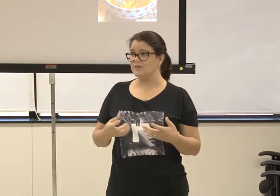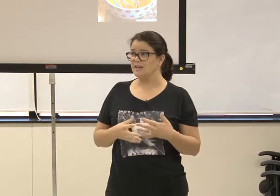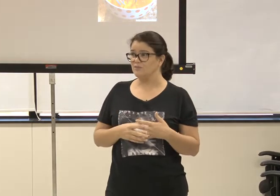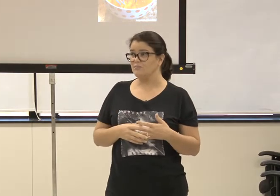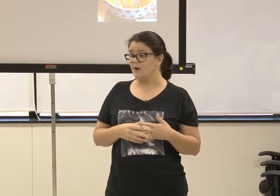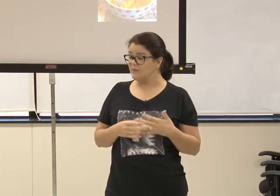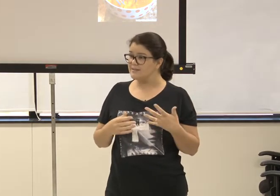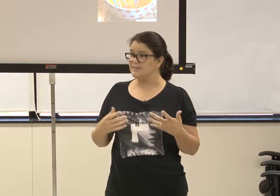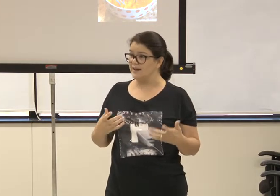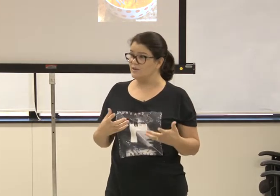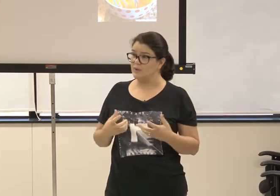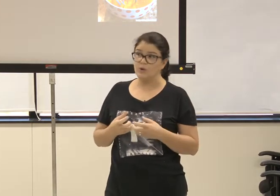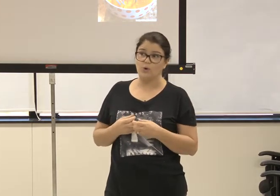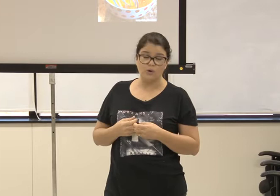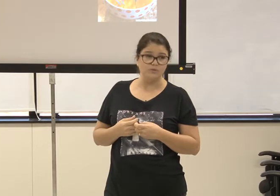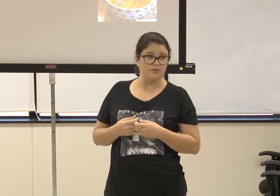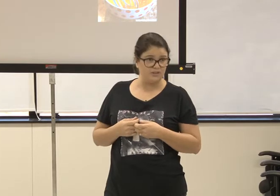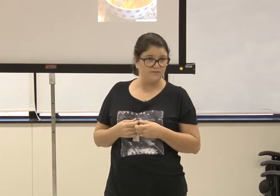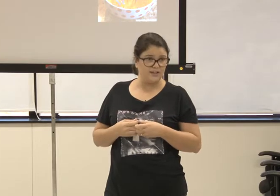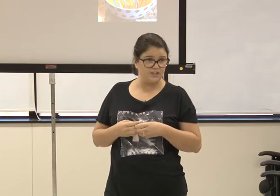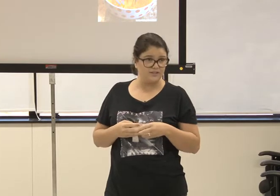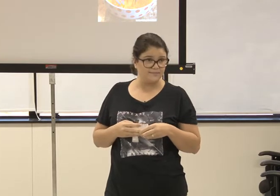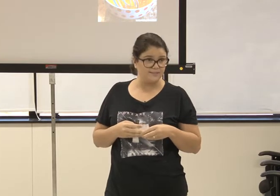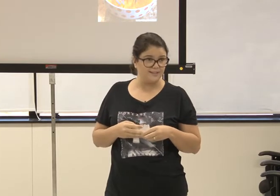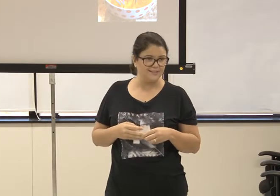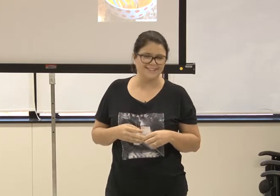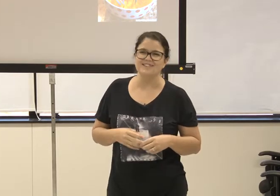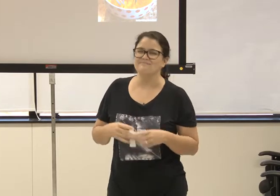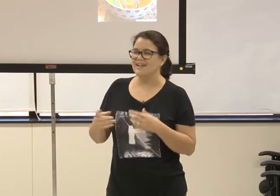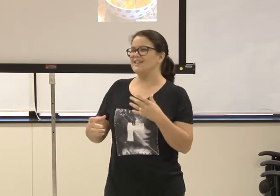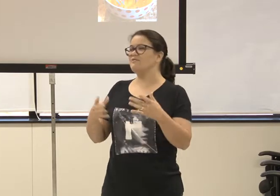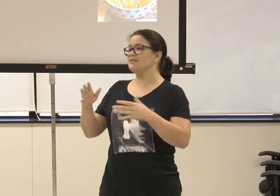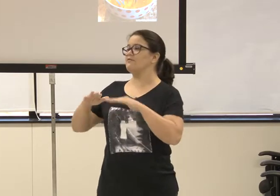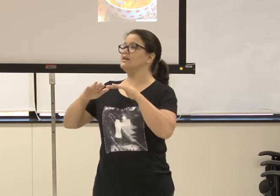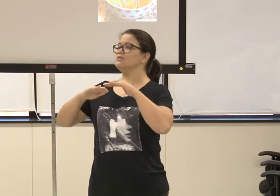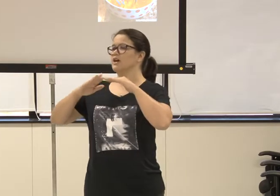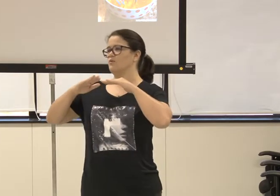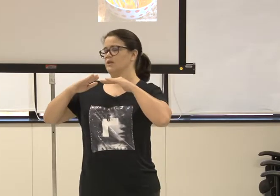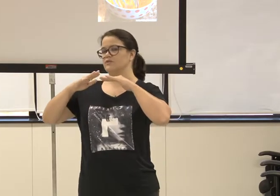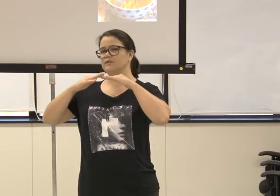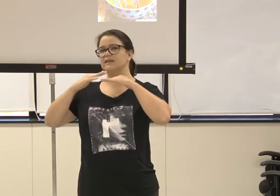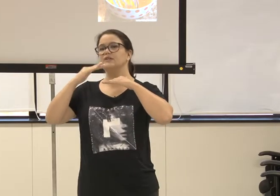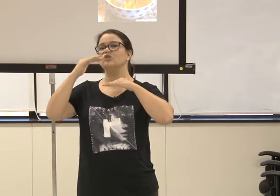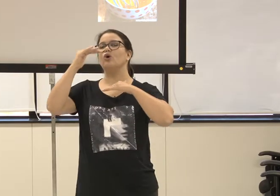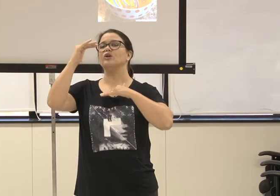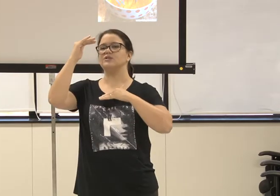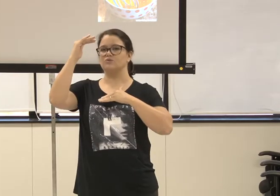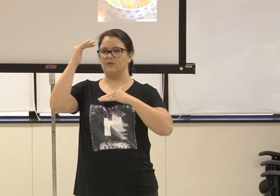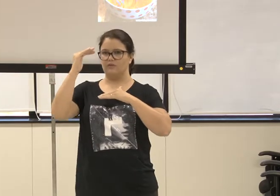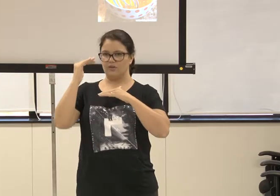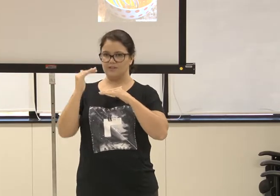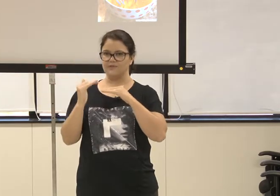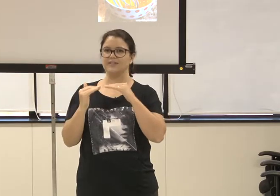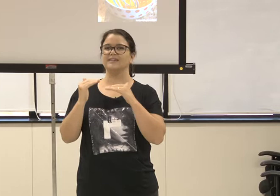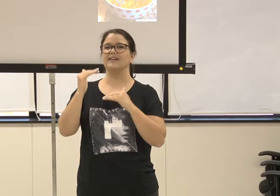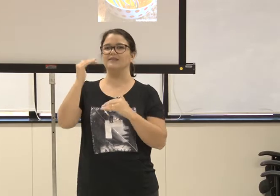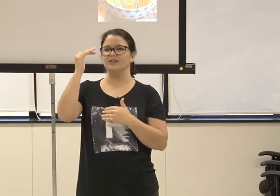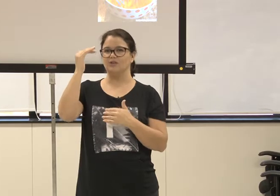certo mal-estar, um incômodo de inveja. Mas aí você faz o que com isso? Você entona a sua voz, você tenta entonar a